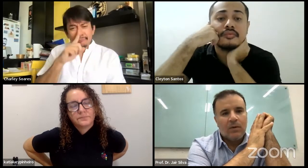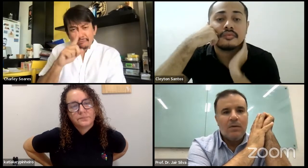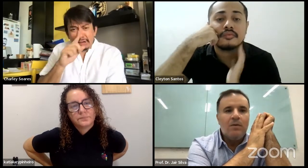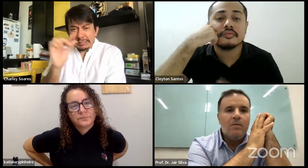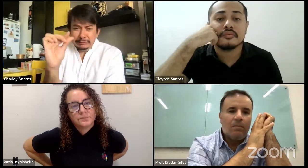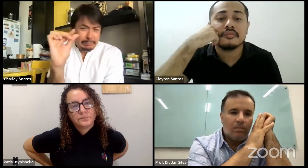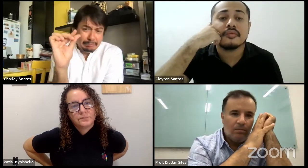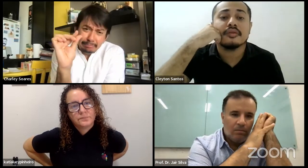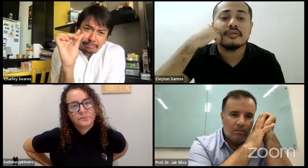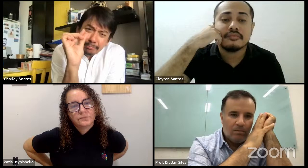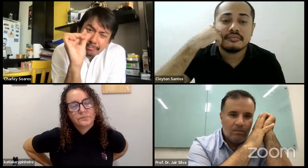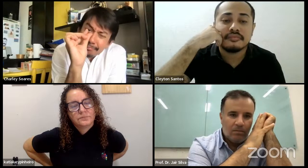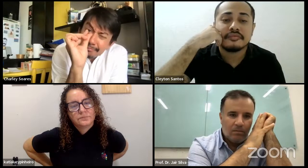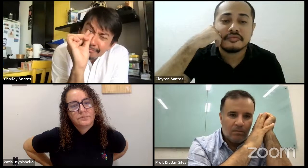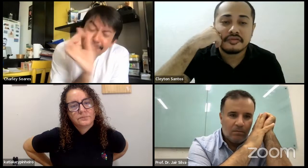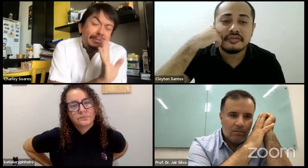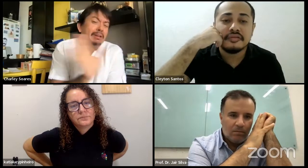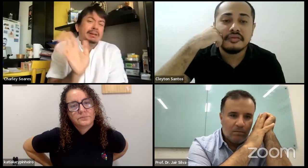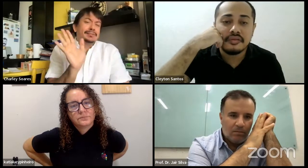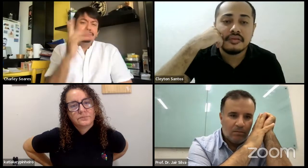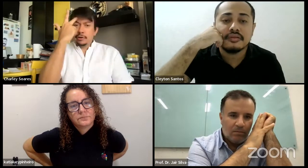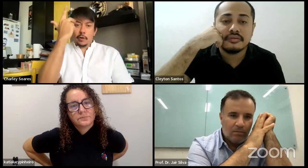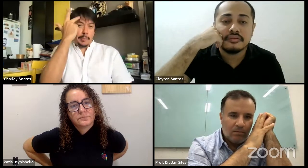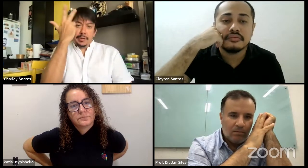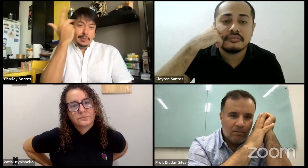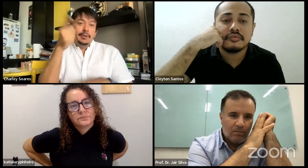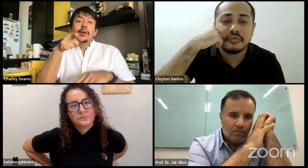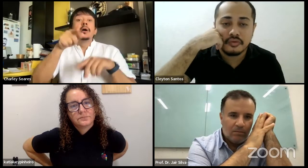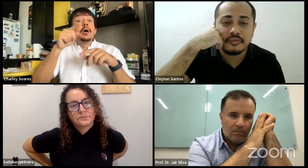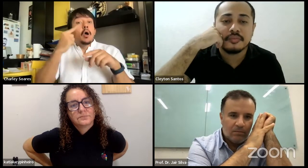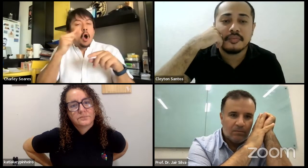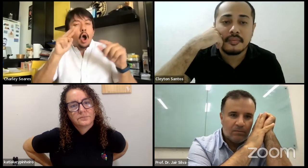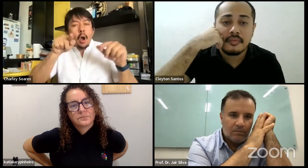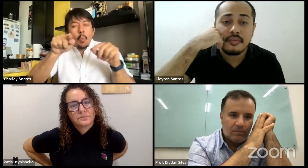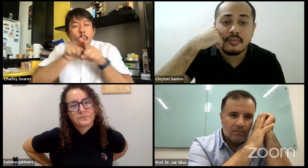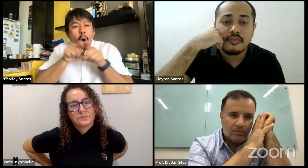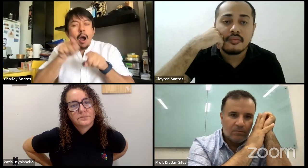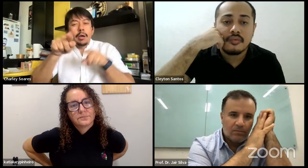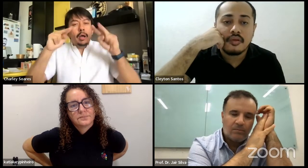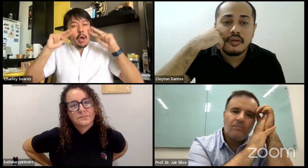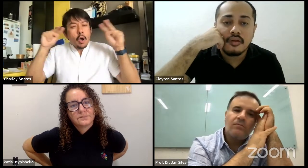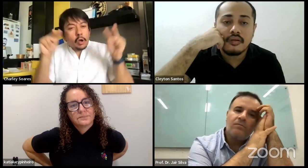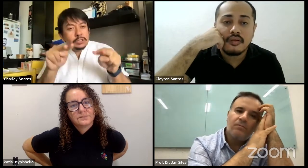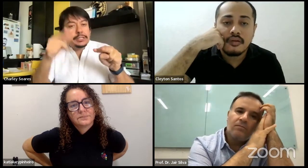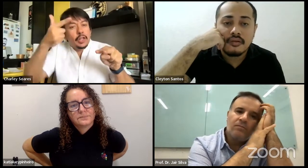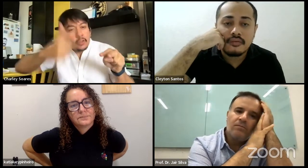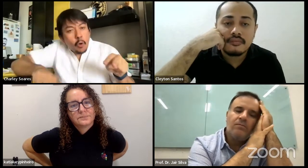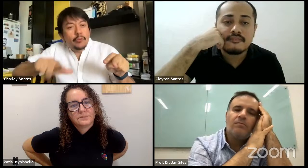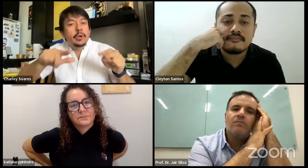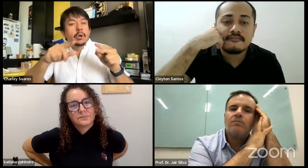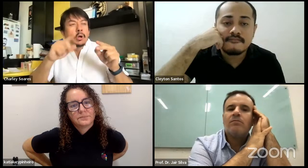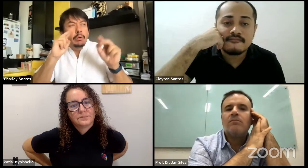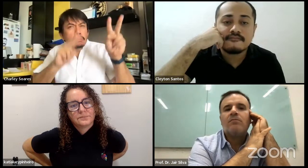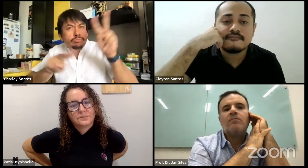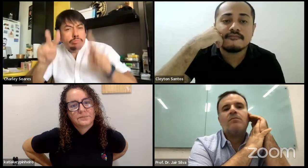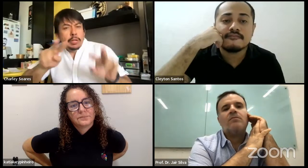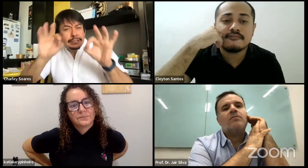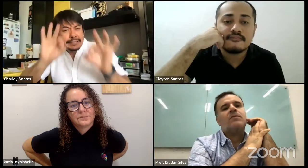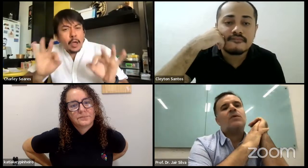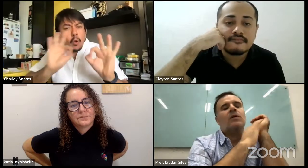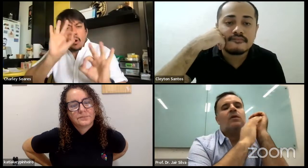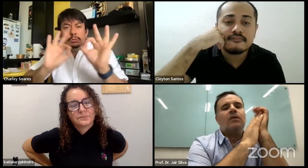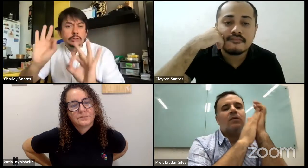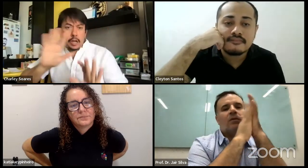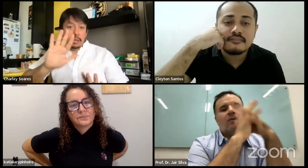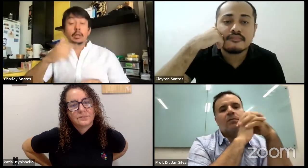você não obedeceu algumas regras da ABNT, mas foram pouquíssimas coisas, tá bom? Isso é normal, isso acontece, então seria bom fazer uma